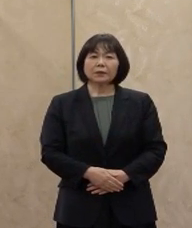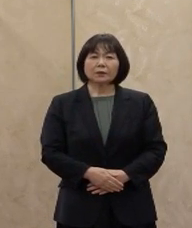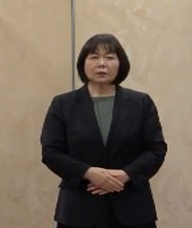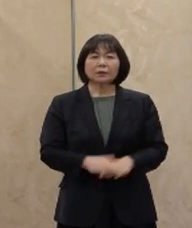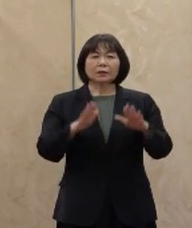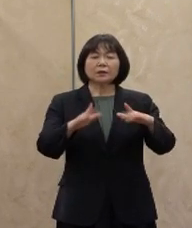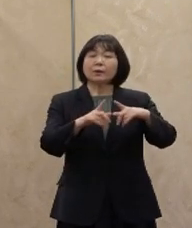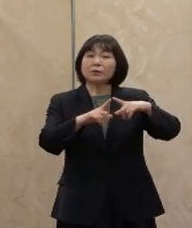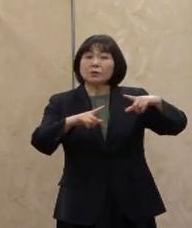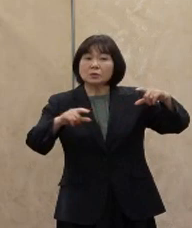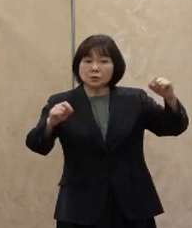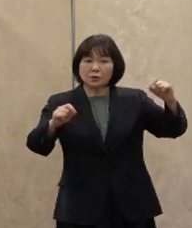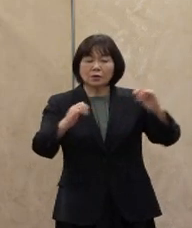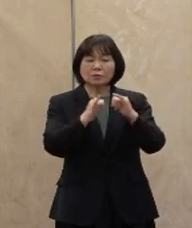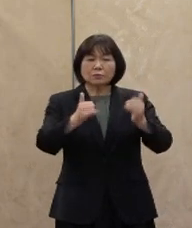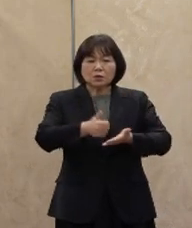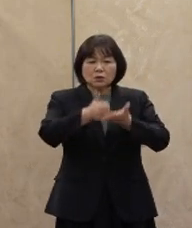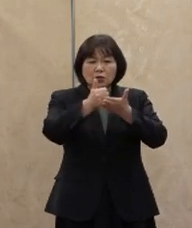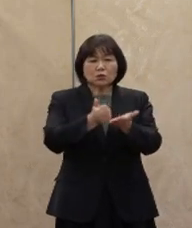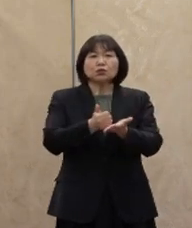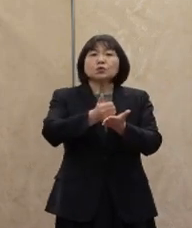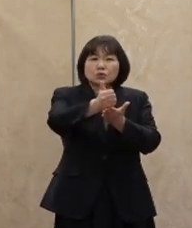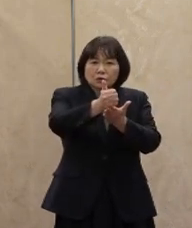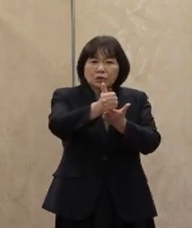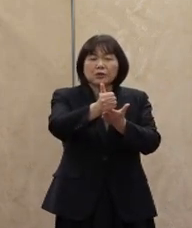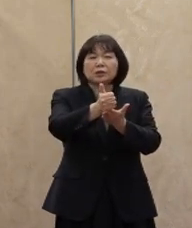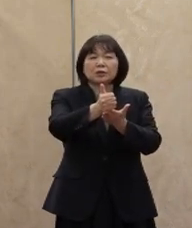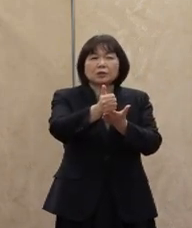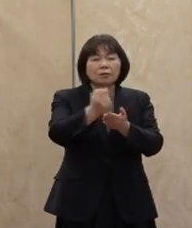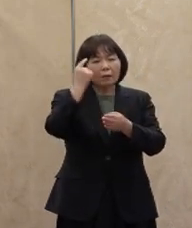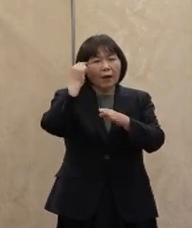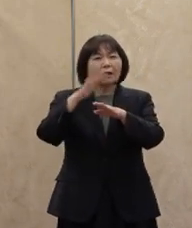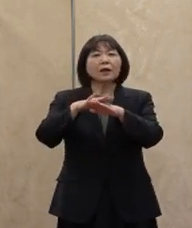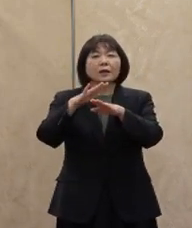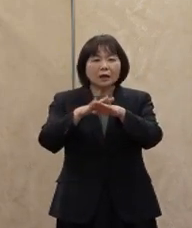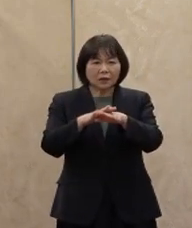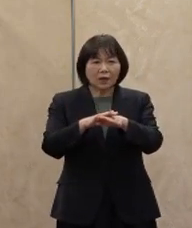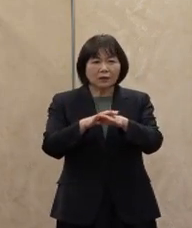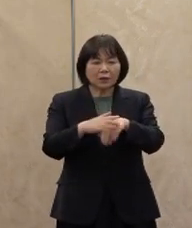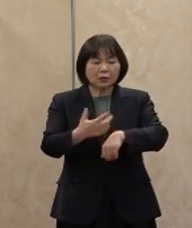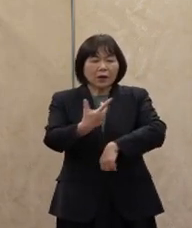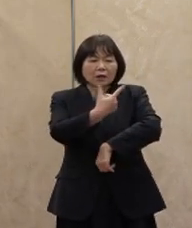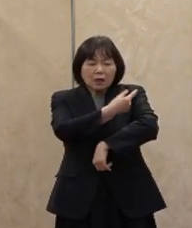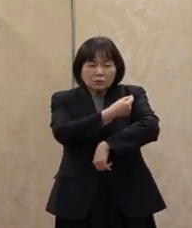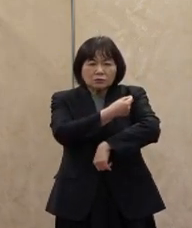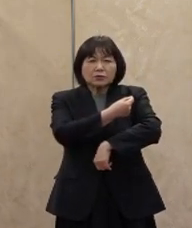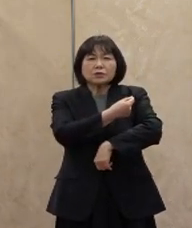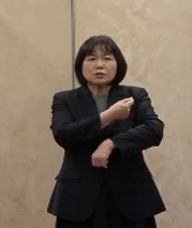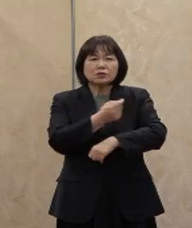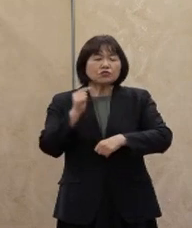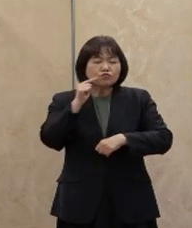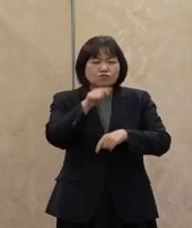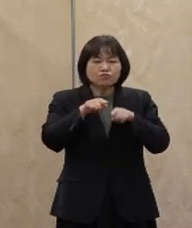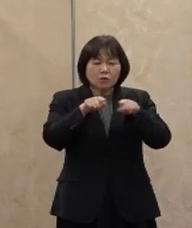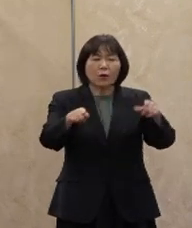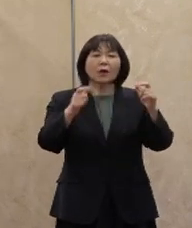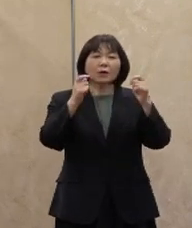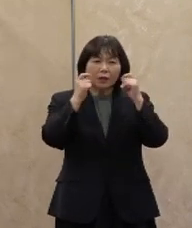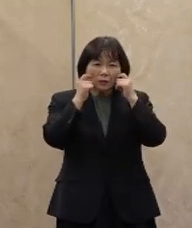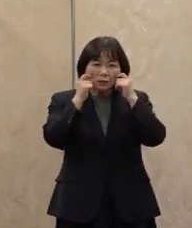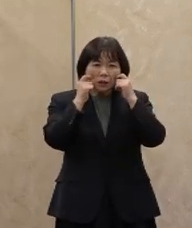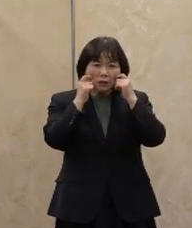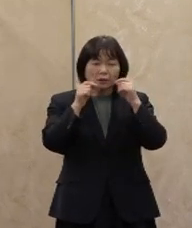今の日本の民主主義法律の立て付けの中で強制はできないとは思います。だからそういった情報公開というのを徹底的にまずやるというのが一